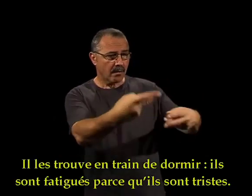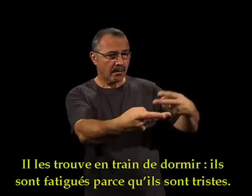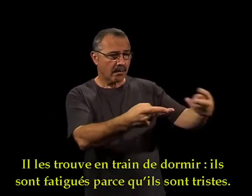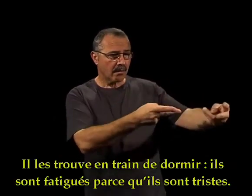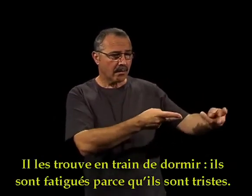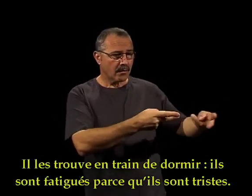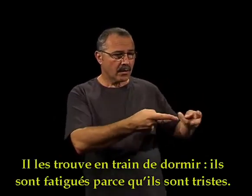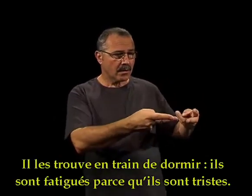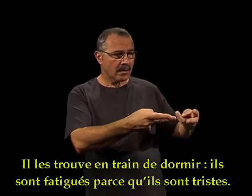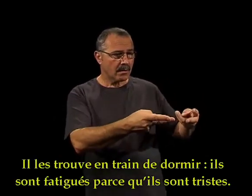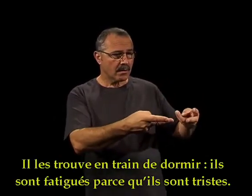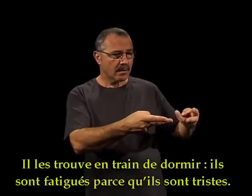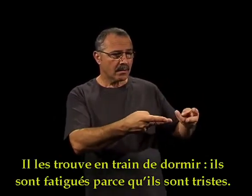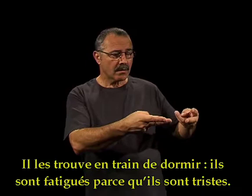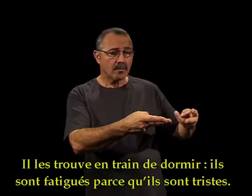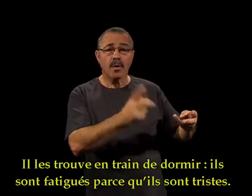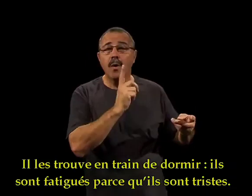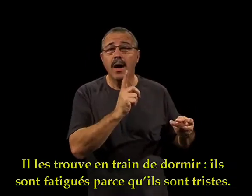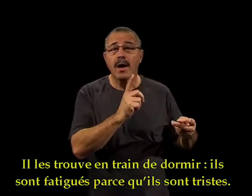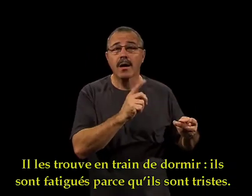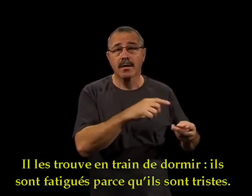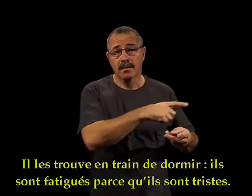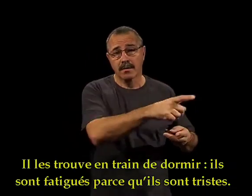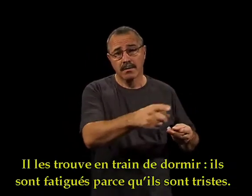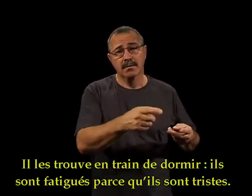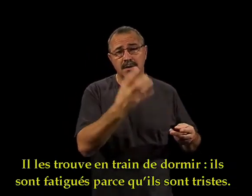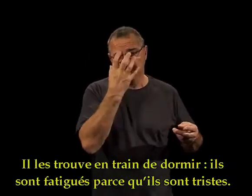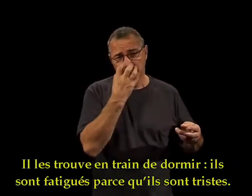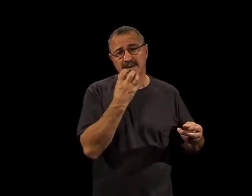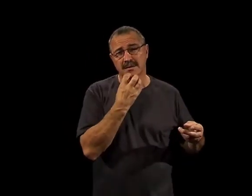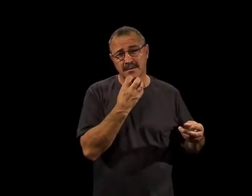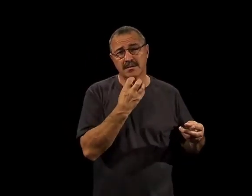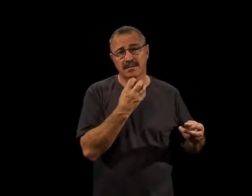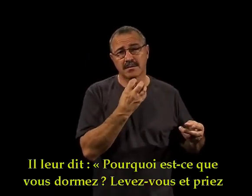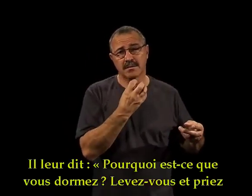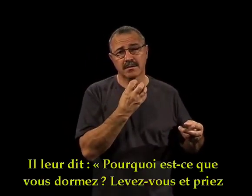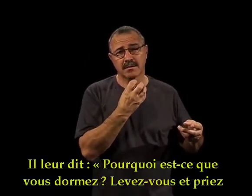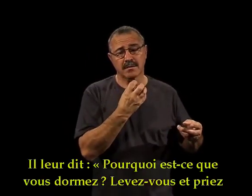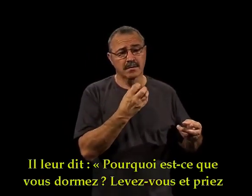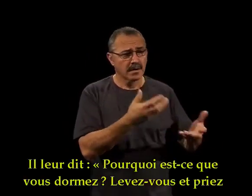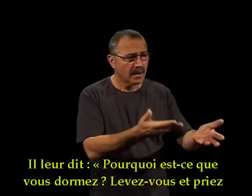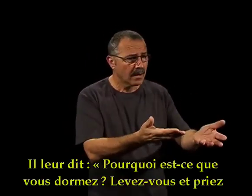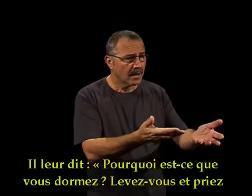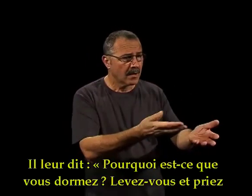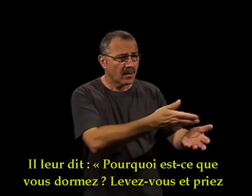il les trouve en train de dormir. Ils sont fatigués parce qu'ils sont tristes. Il leur